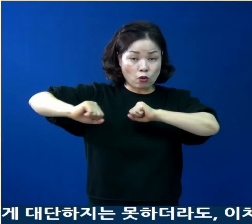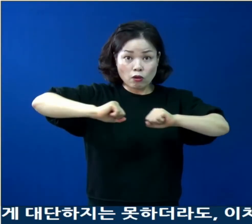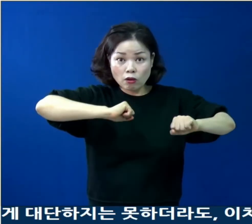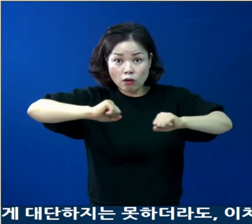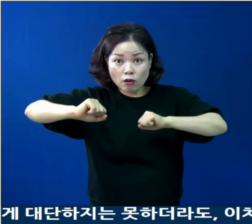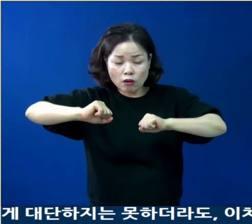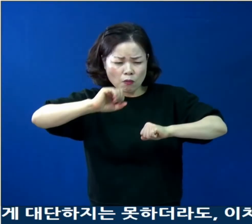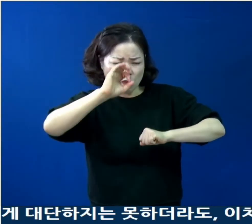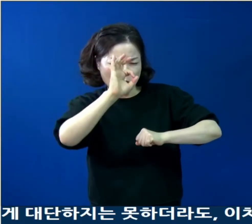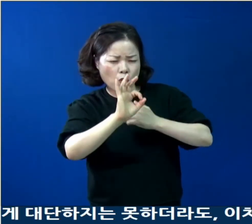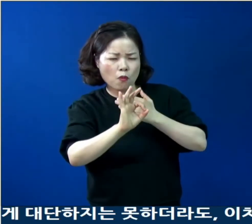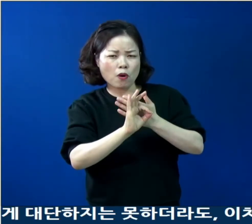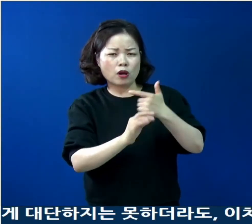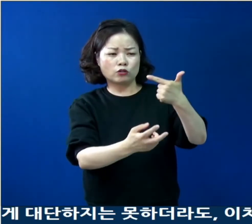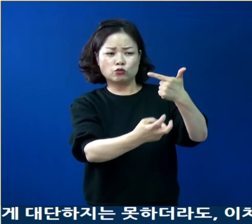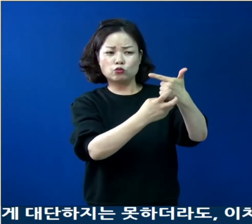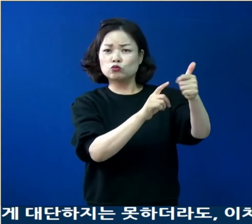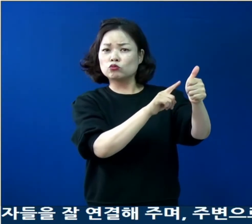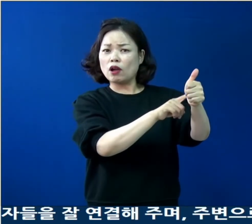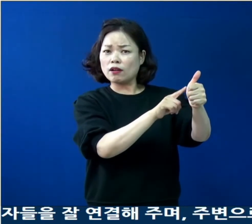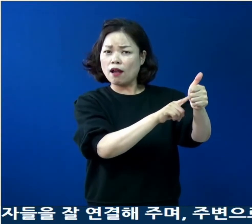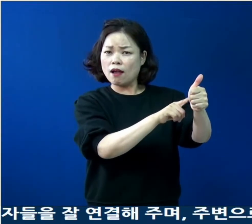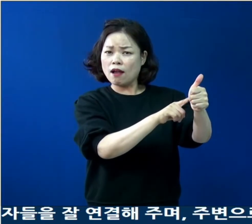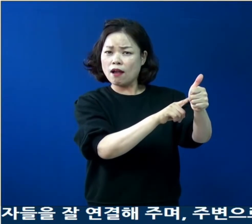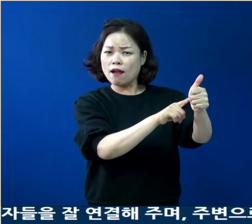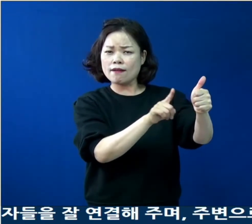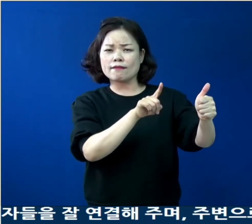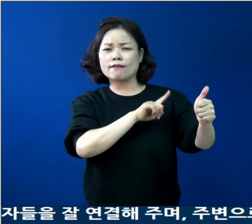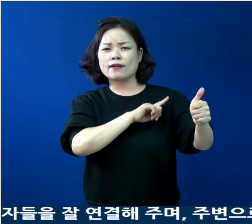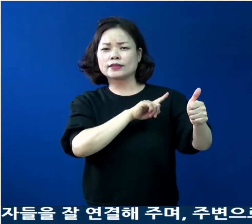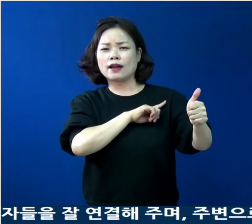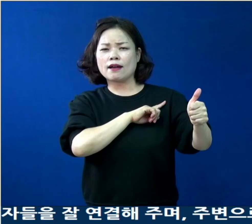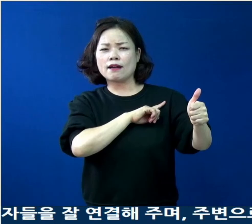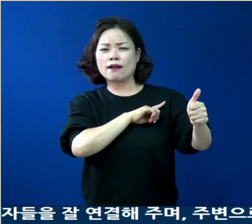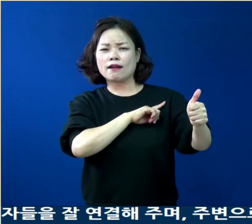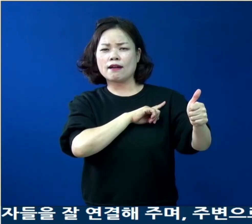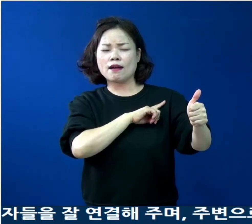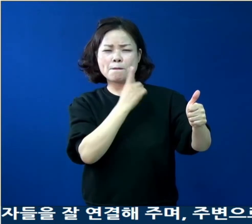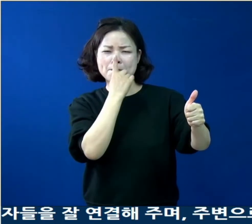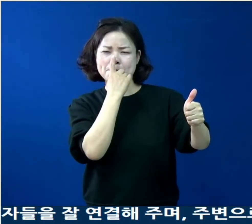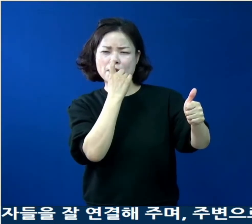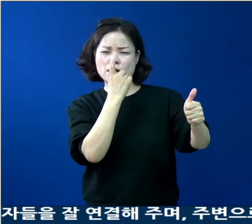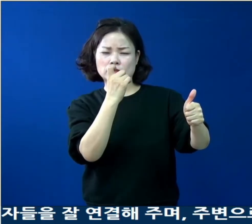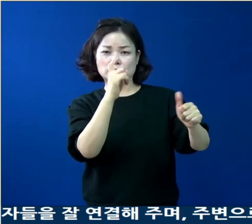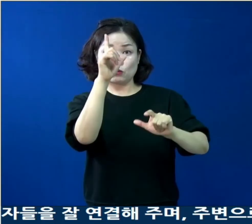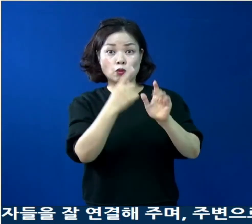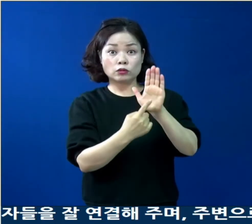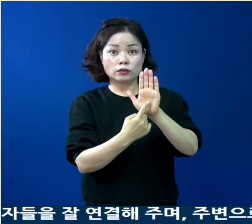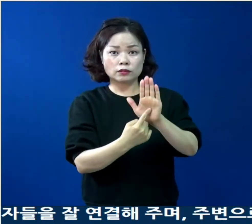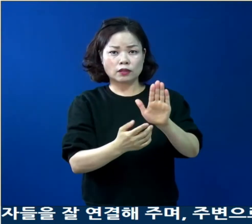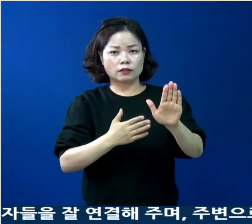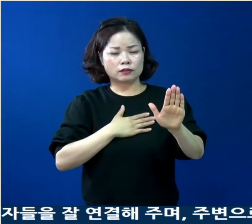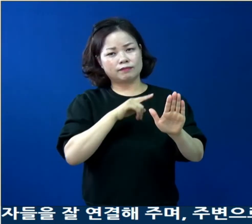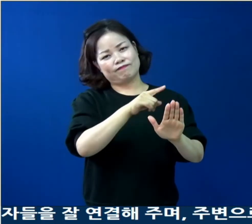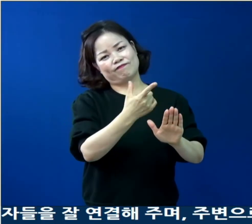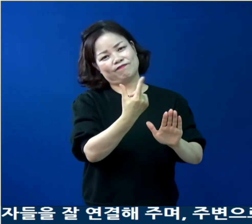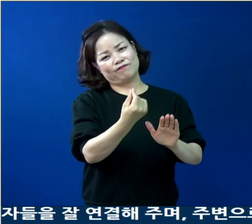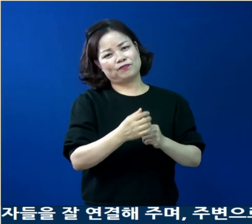보면서 누가가 가장 멋진 모습으로 나타나는 건 저에게는